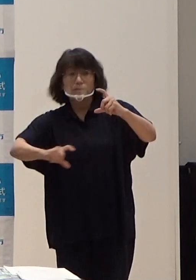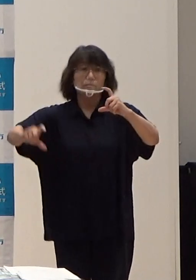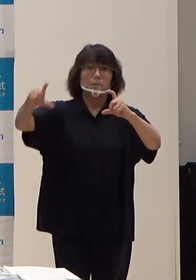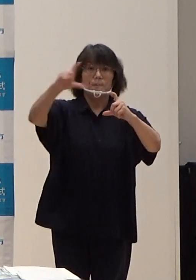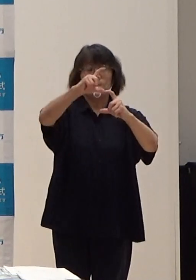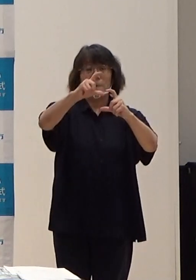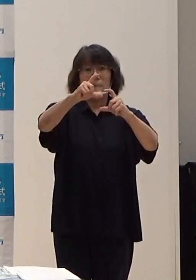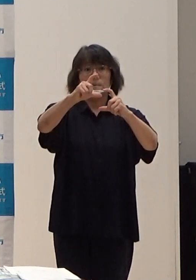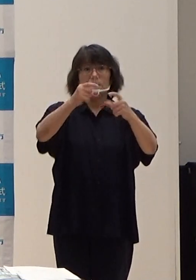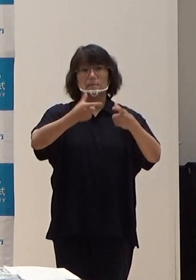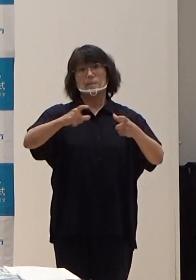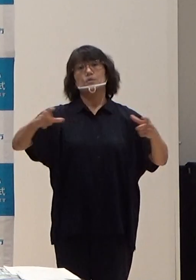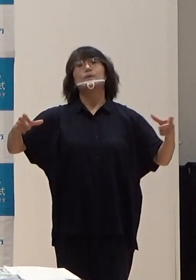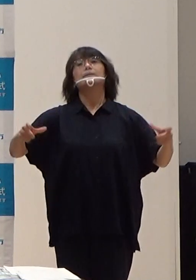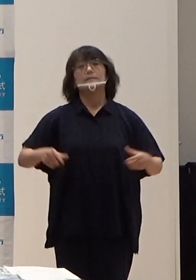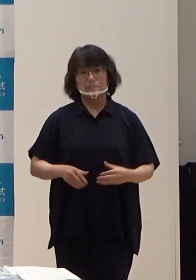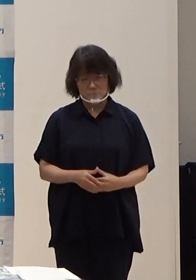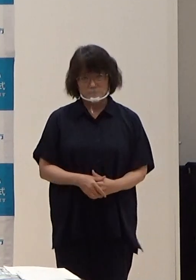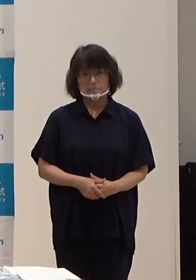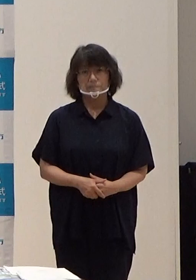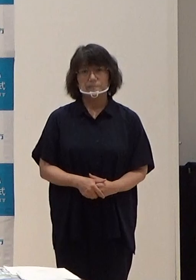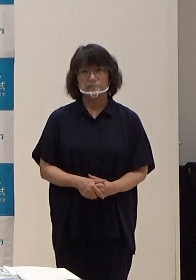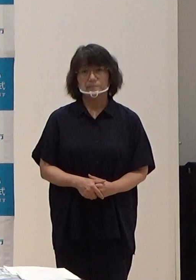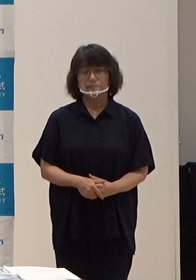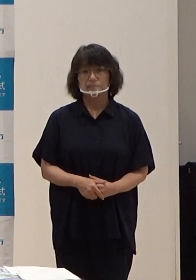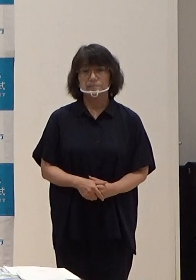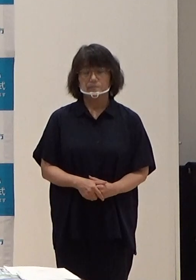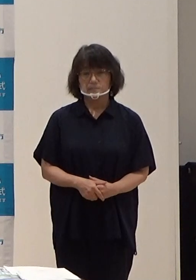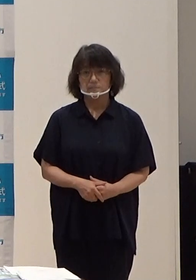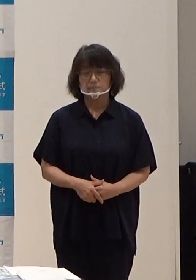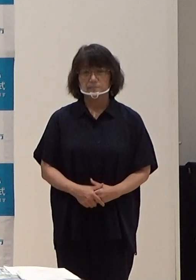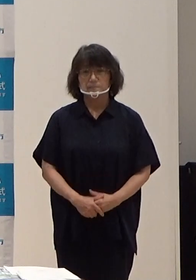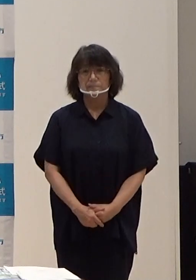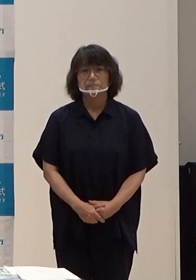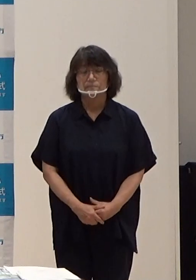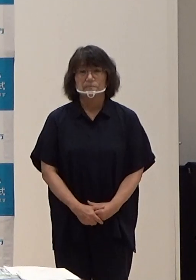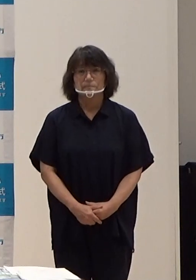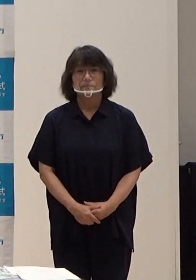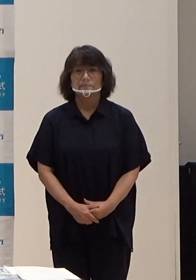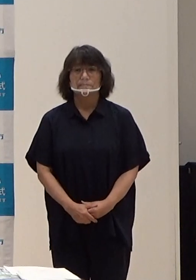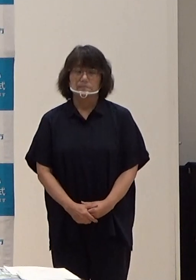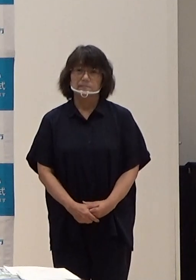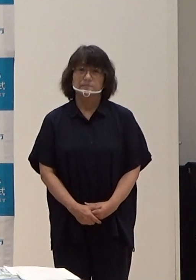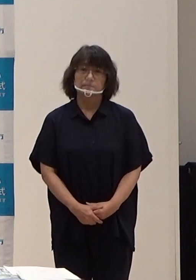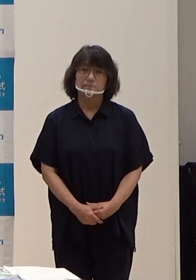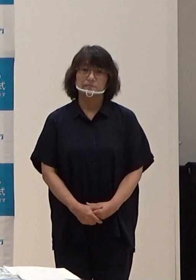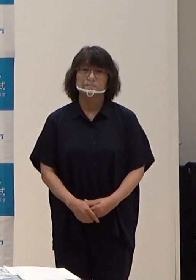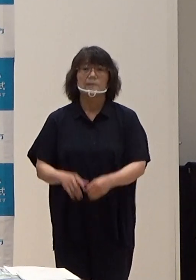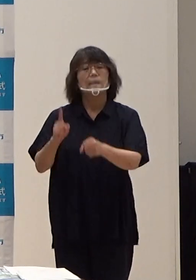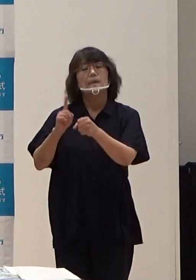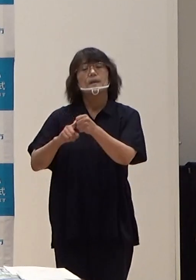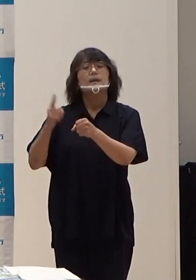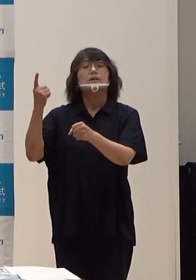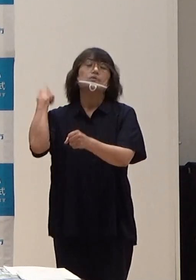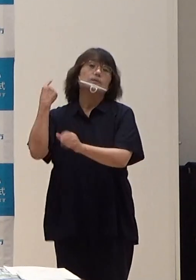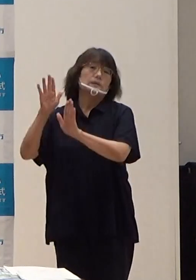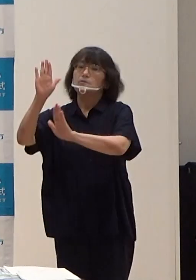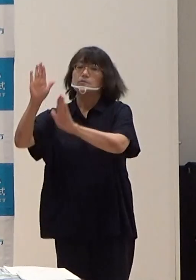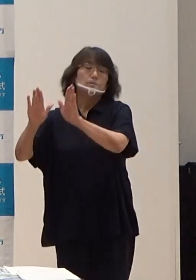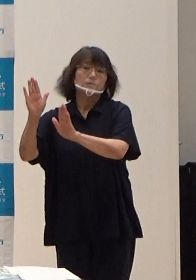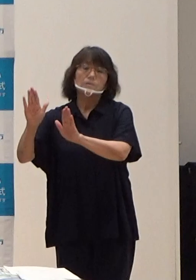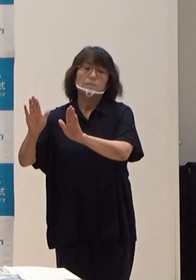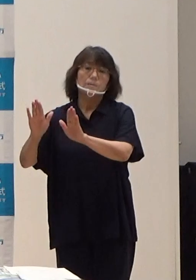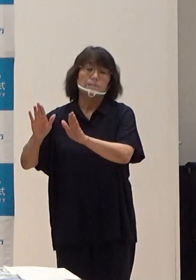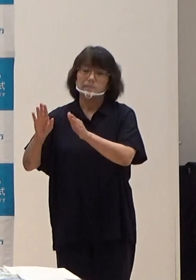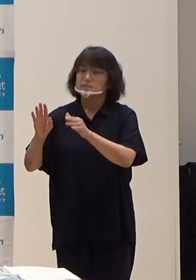にございます。したがってこの去年こうだったからということではなくて、去年以